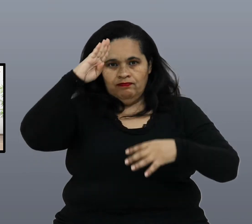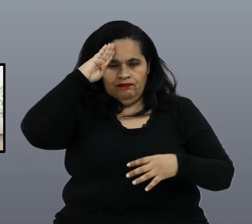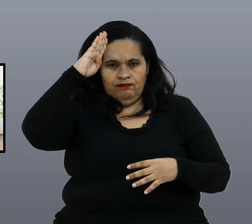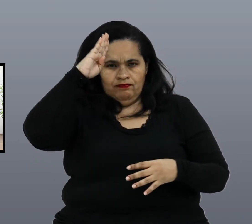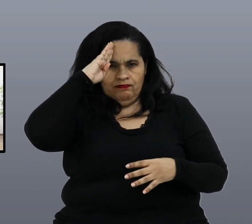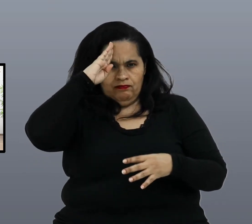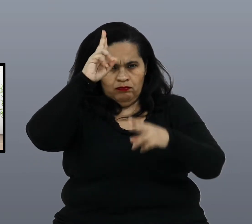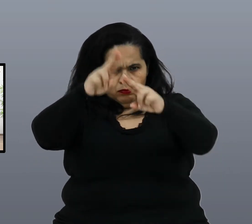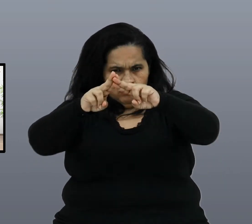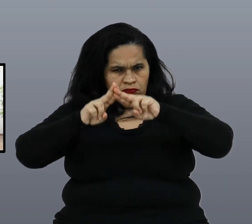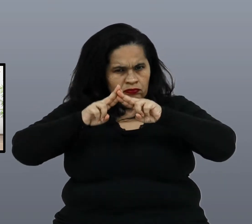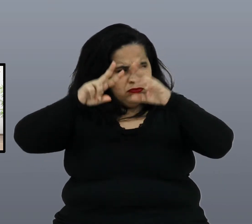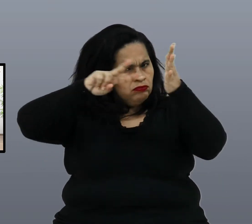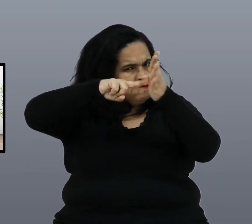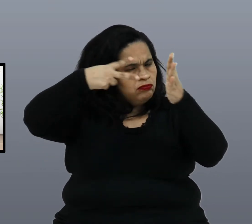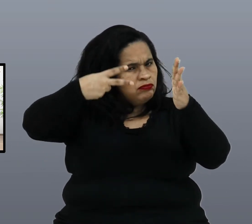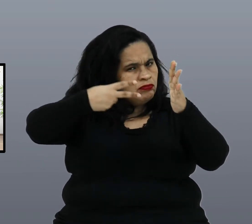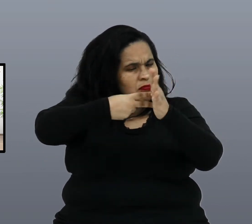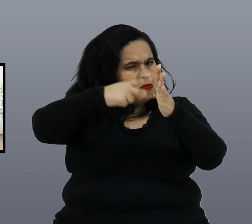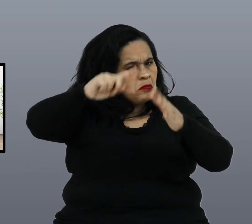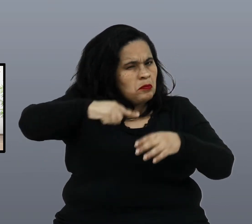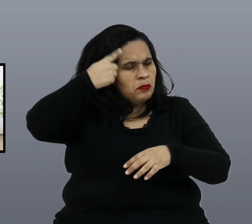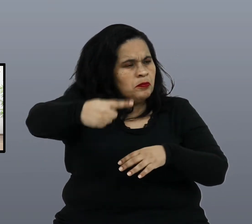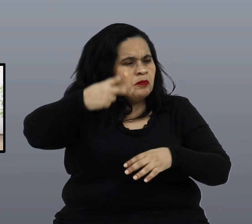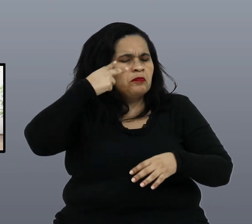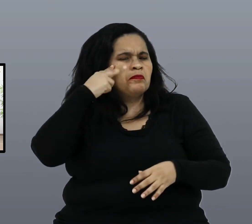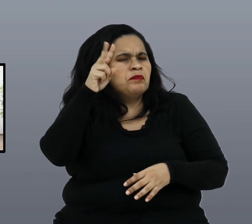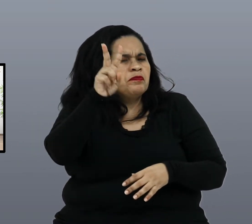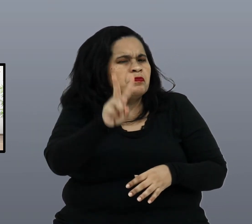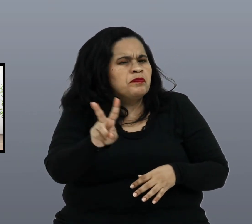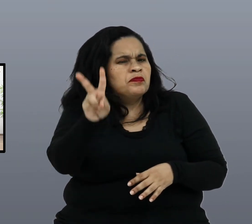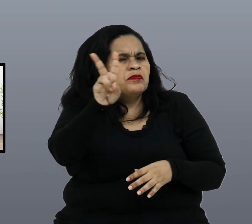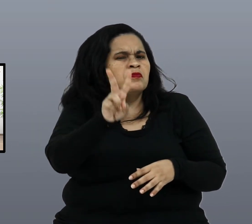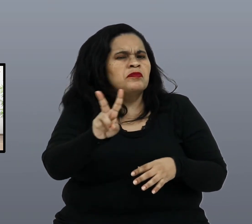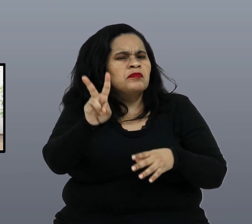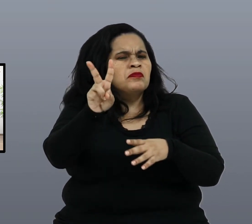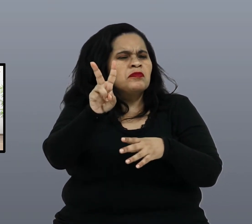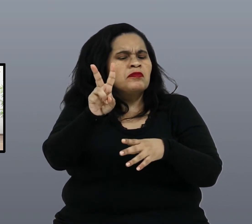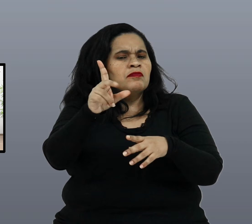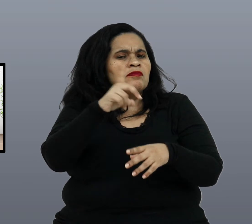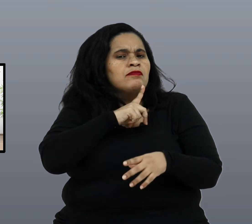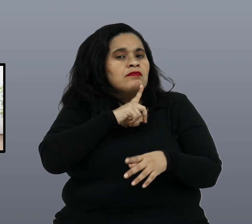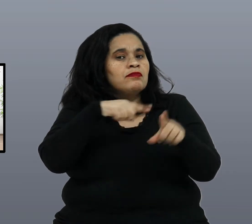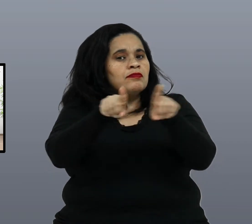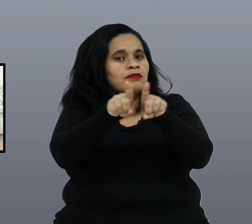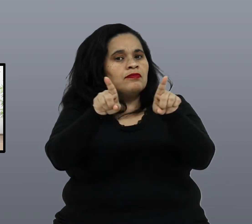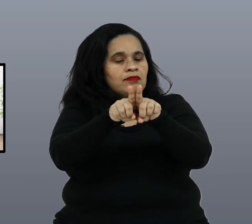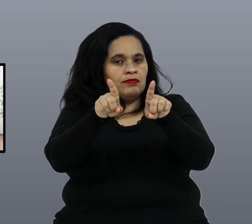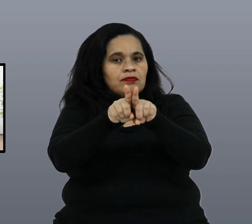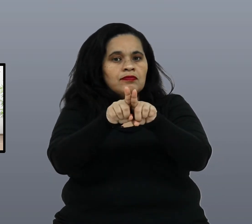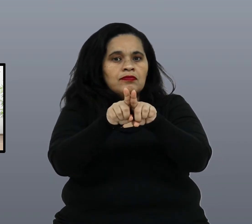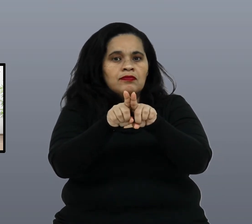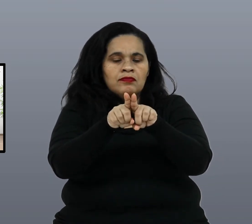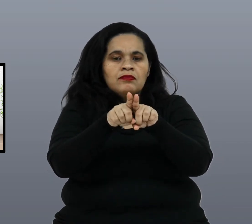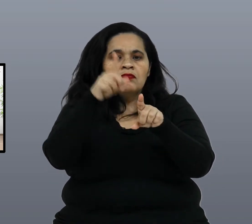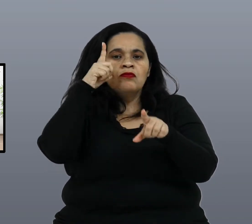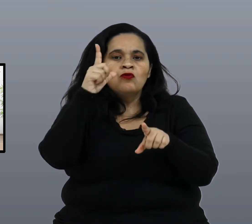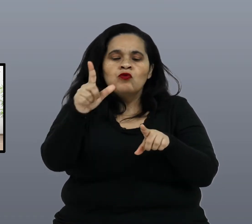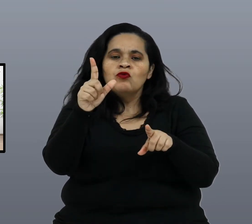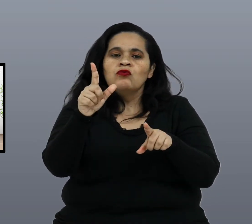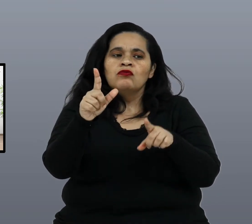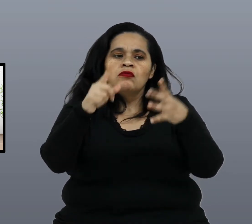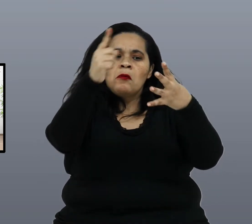significativo porque, e aí depois, nas visões posteriores, a gente vai ter assim, tipo uma lupa nesses 4 generais.